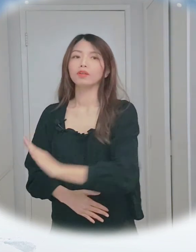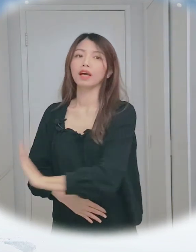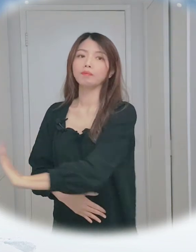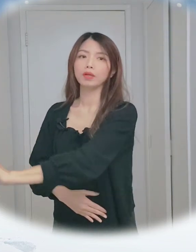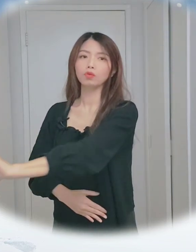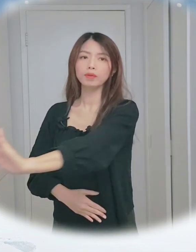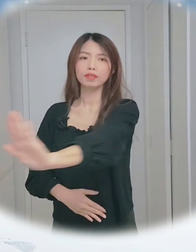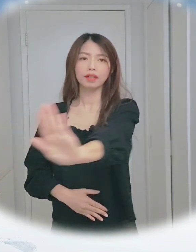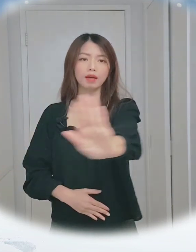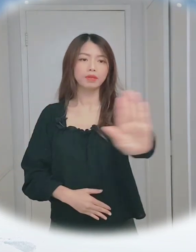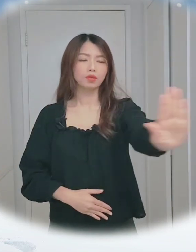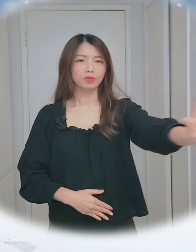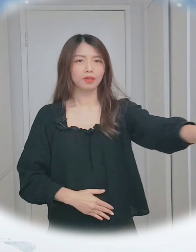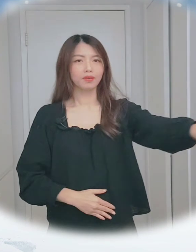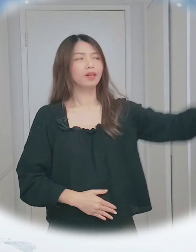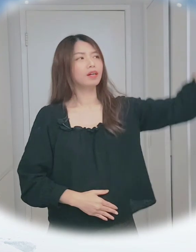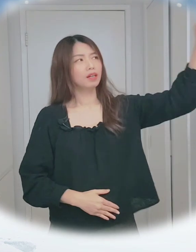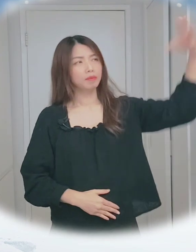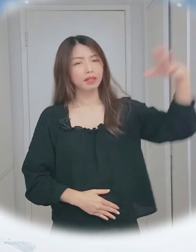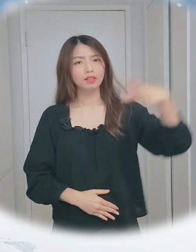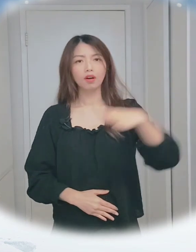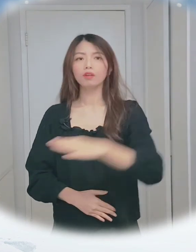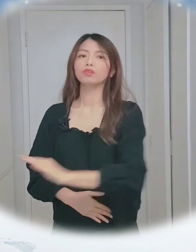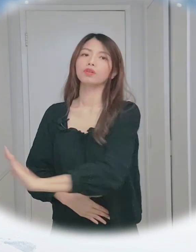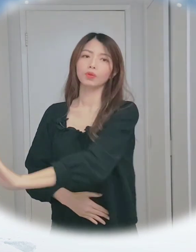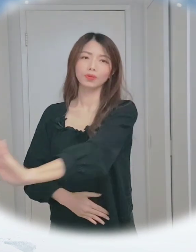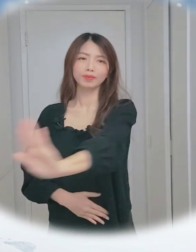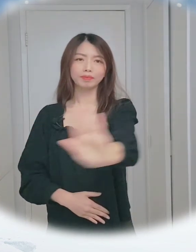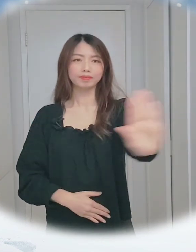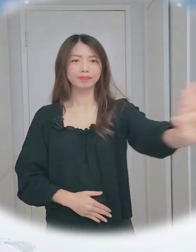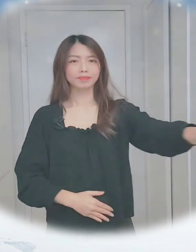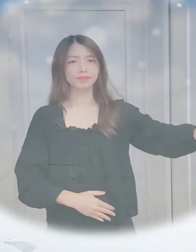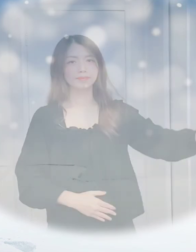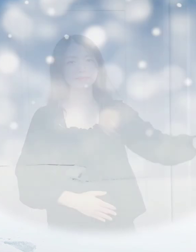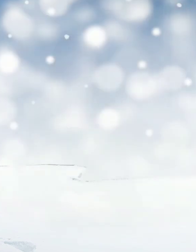게 아니라 저는 이렇게 앞에도 빛을 다 비춰줬어요. 비춰 주셨죠.